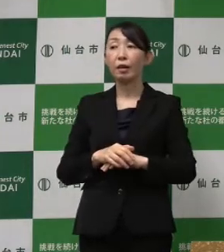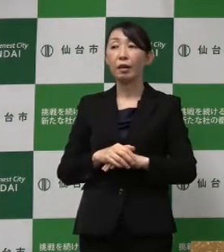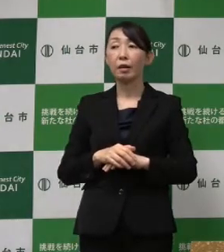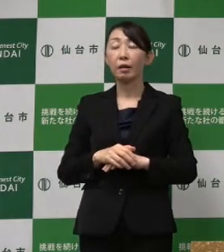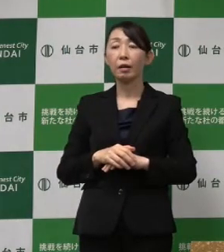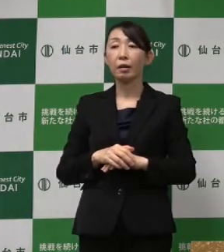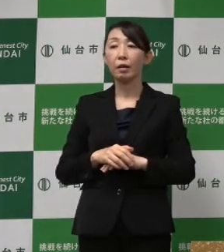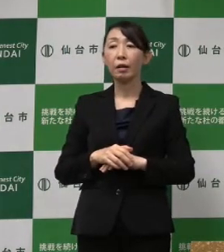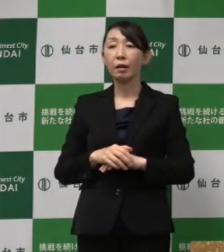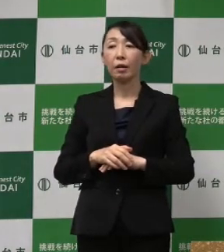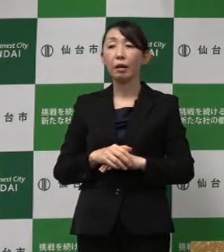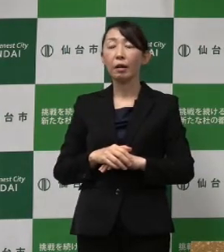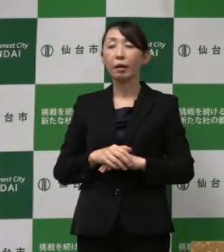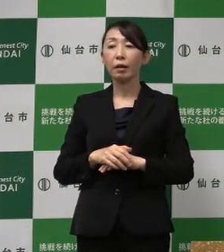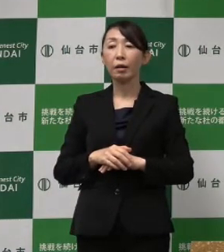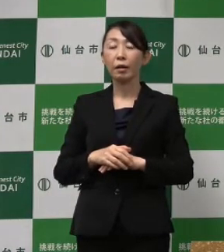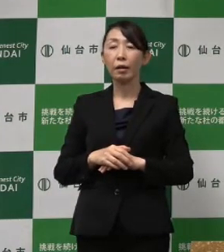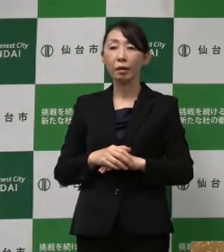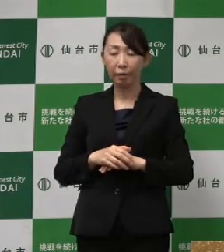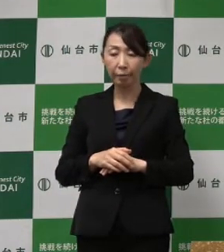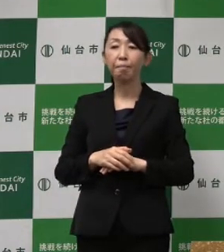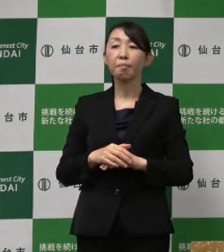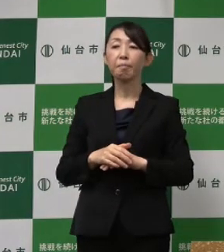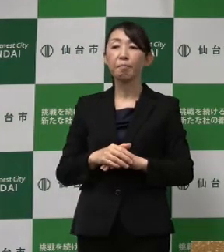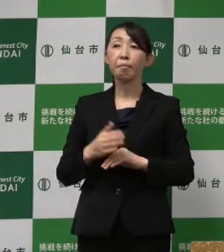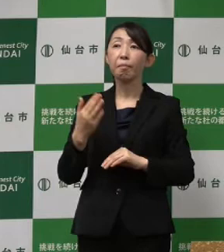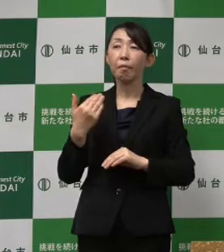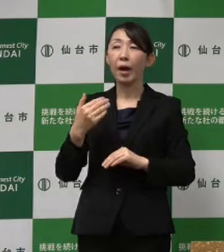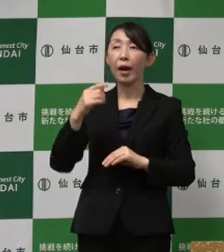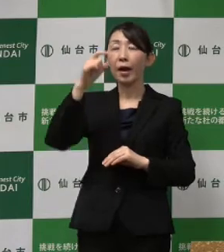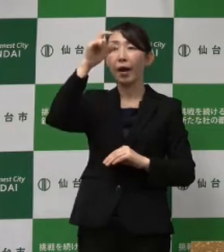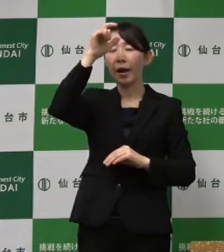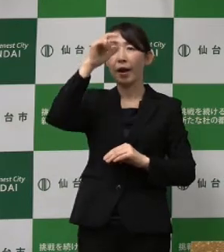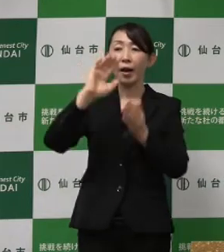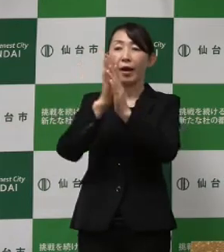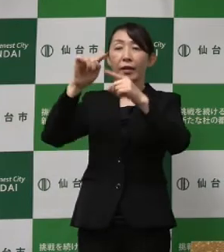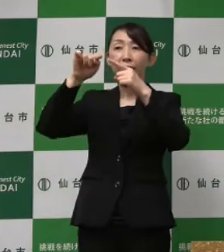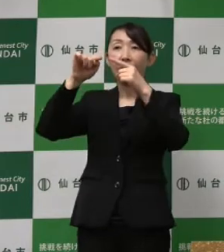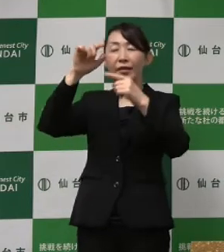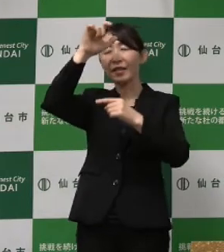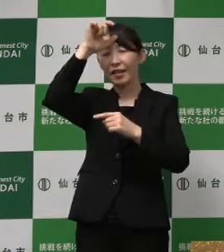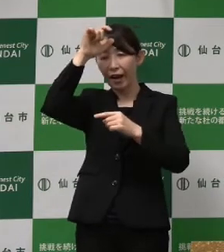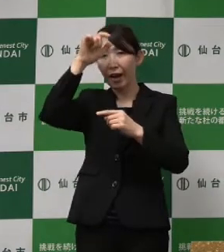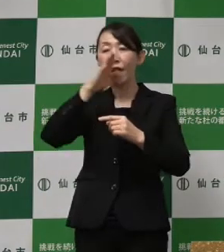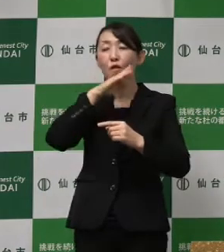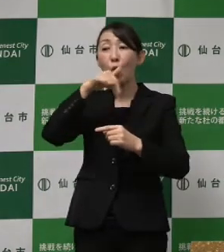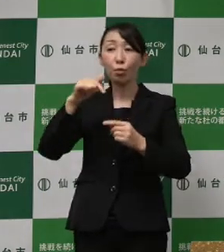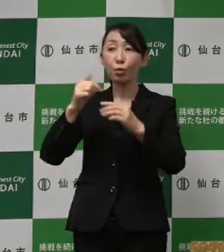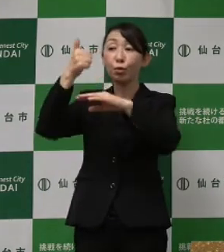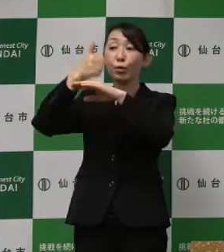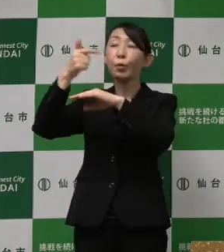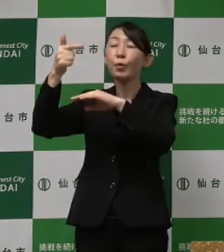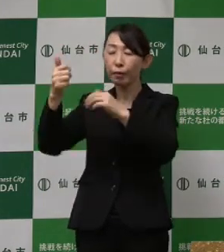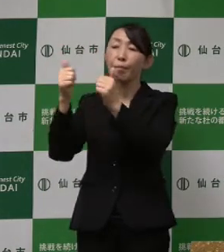ですね、県警本部長にはそういう心づもりで、おりますということは